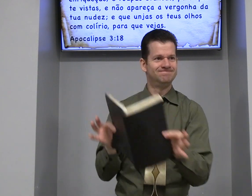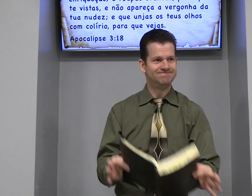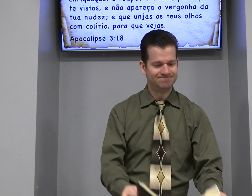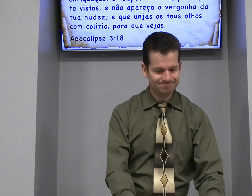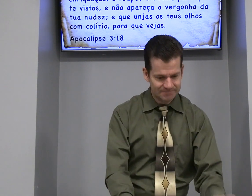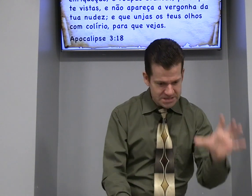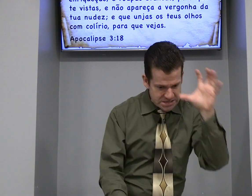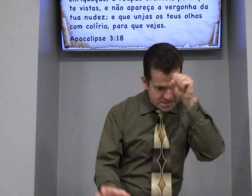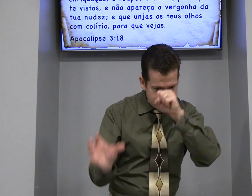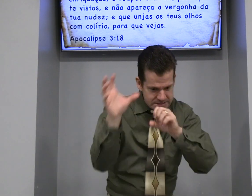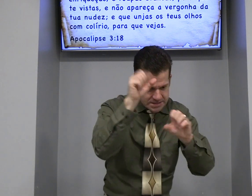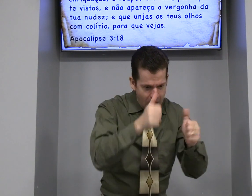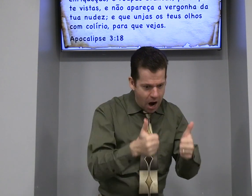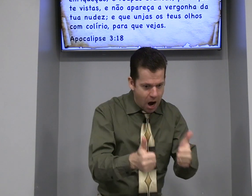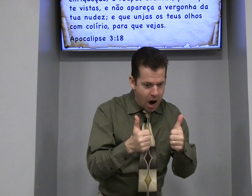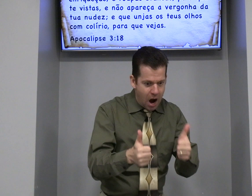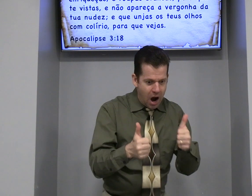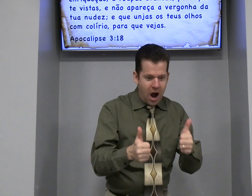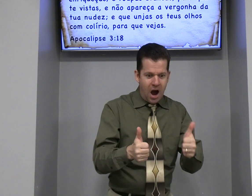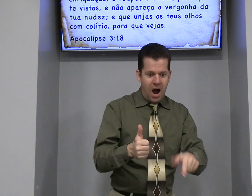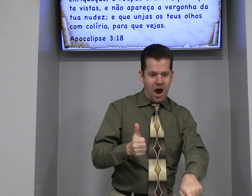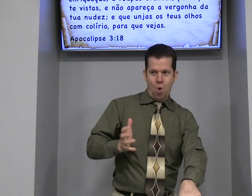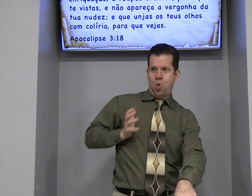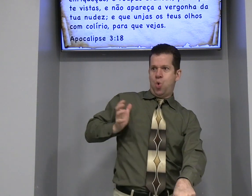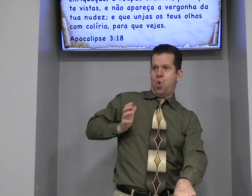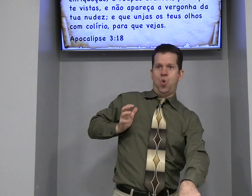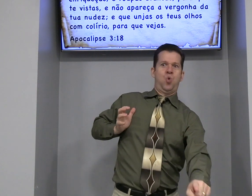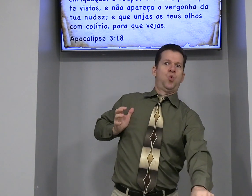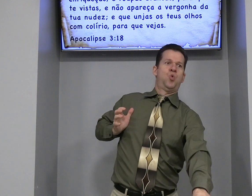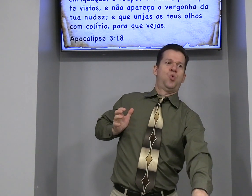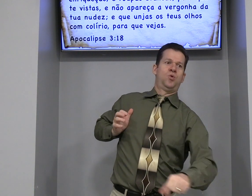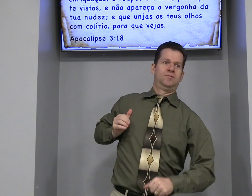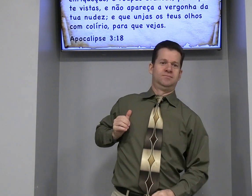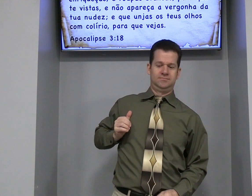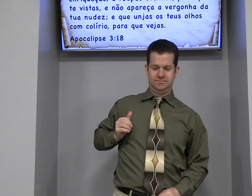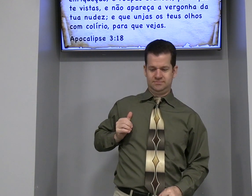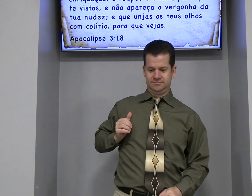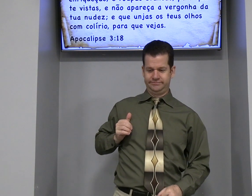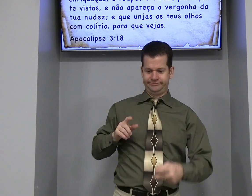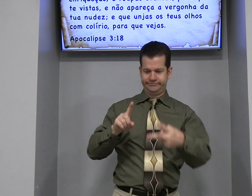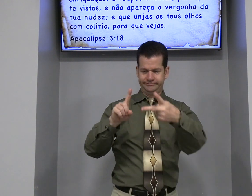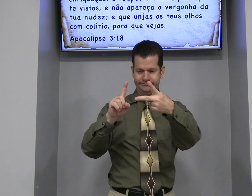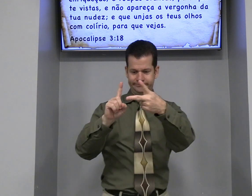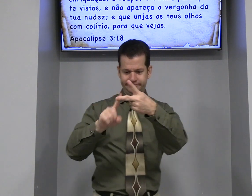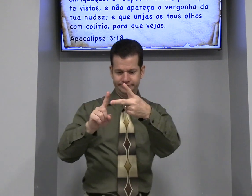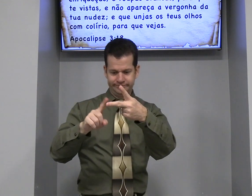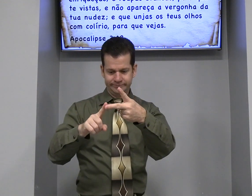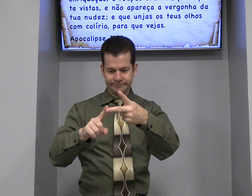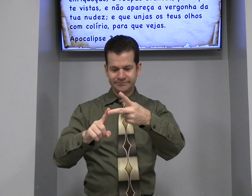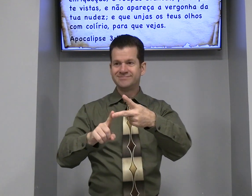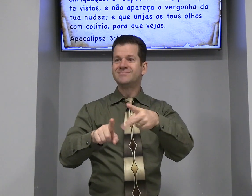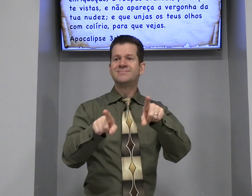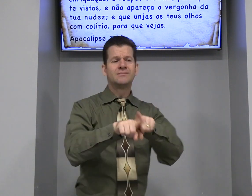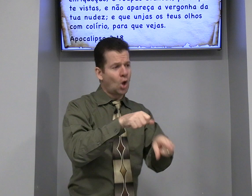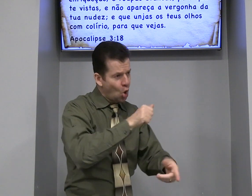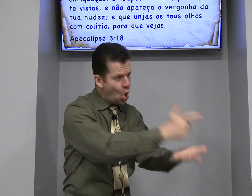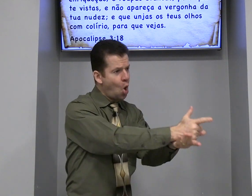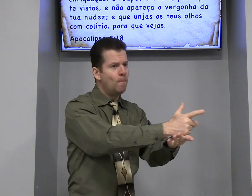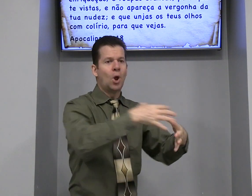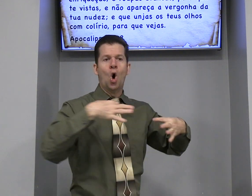ouro, é igual a Bíblia. Você quer aprender... vai ficar cheio, igual o